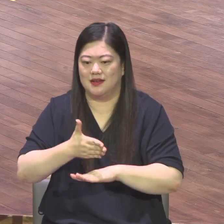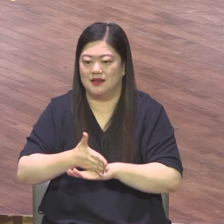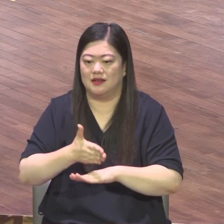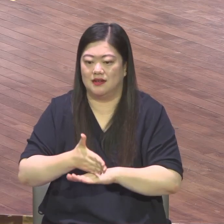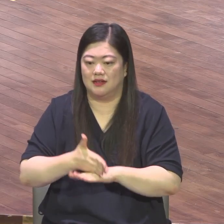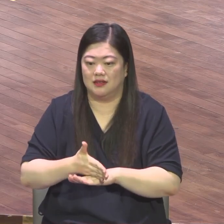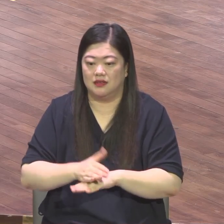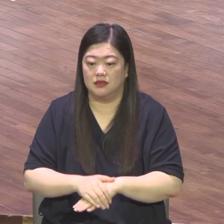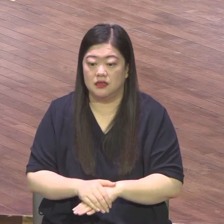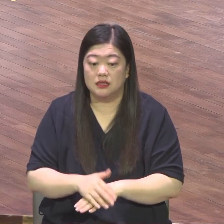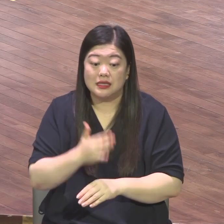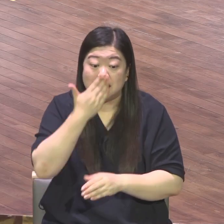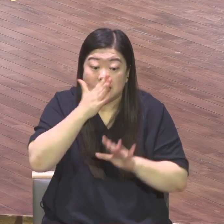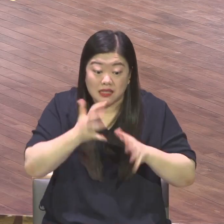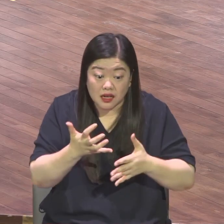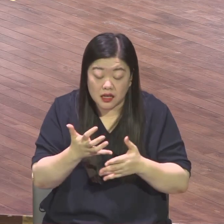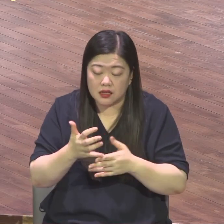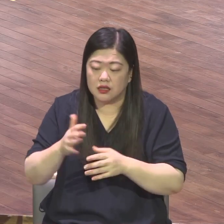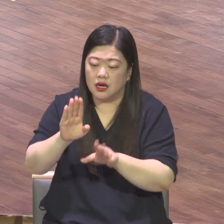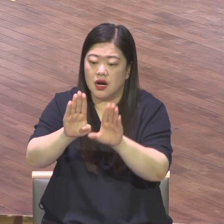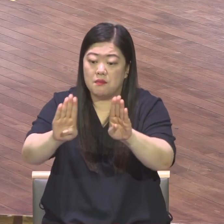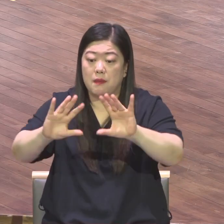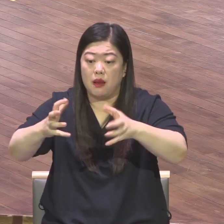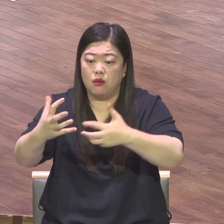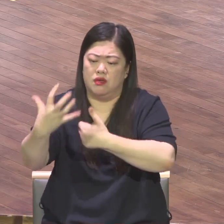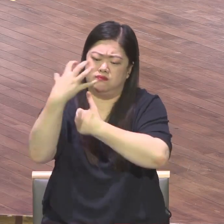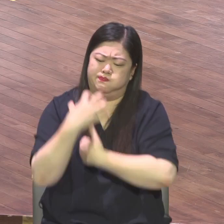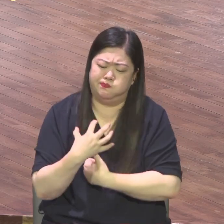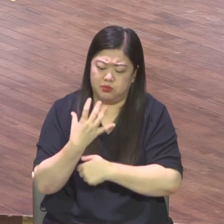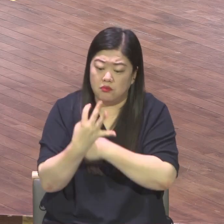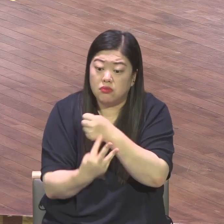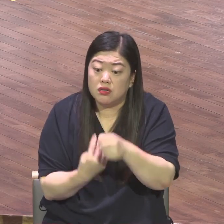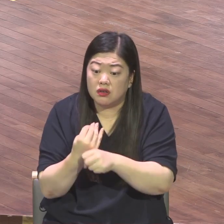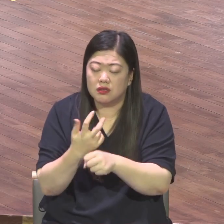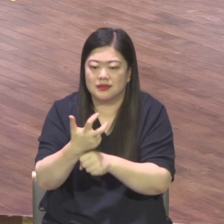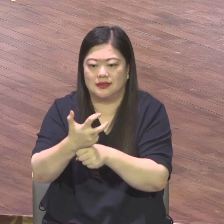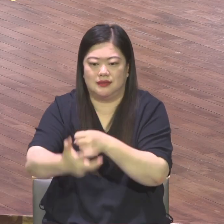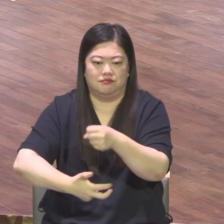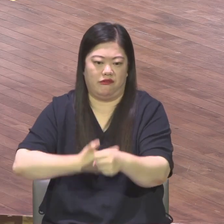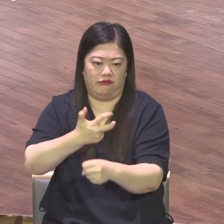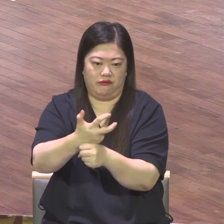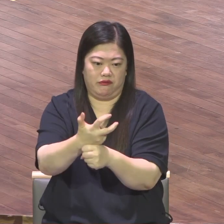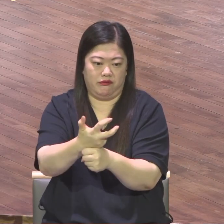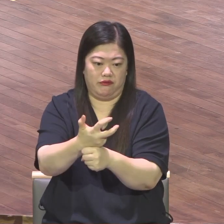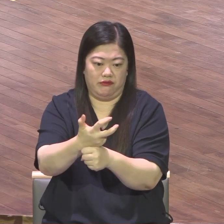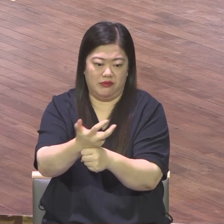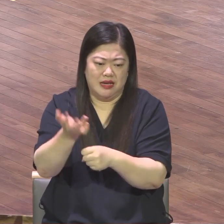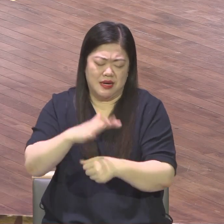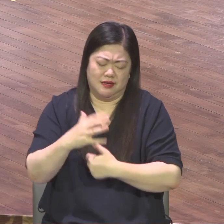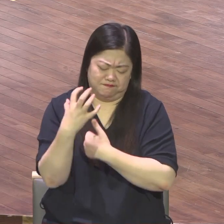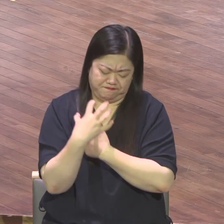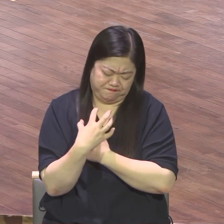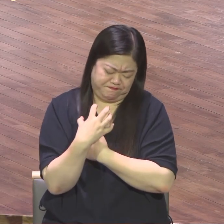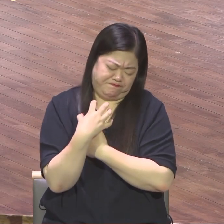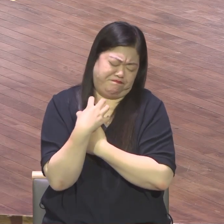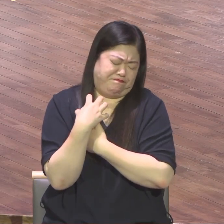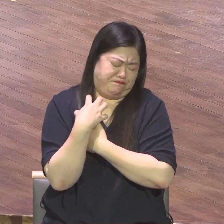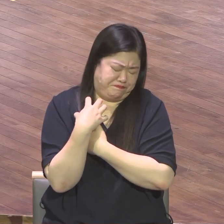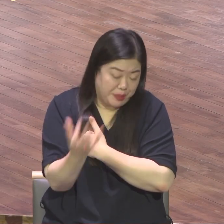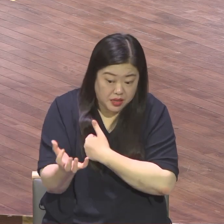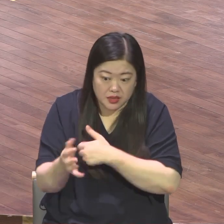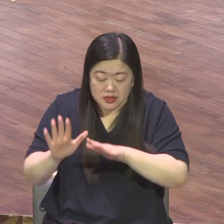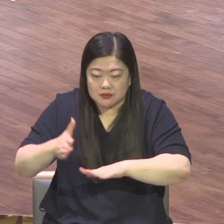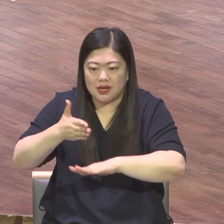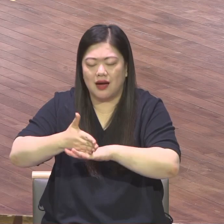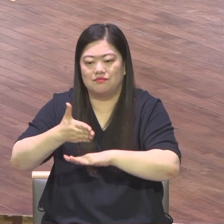70년간 바벨론 포로 생활을 청산하고 다시 예루살렘으로 돌아오게 하셨고 그것을 지금 감사하고